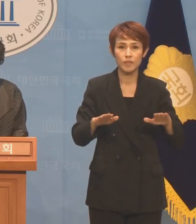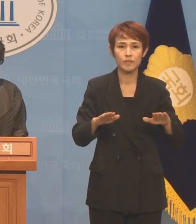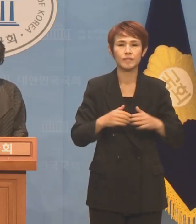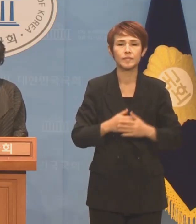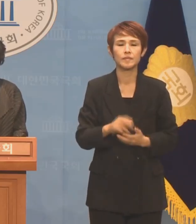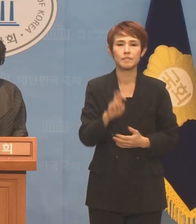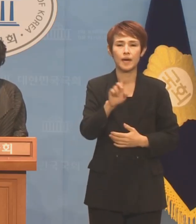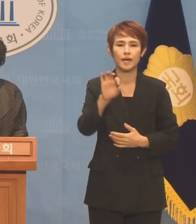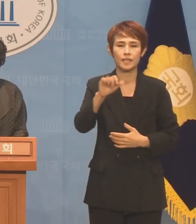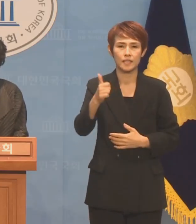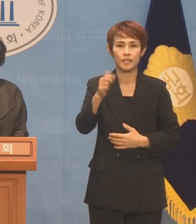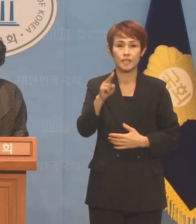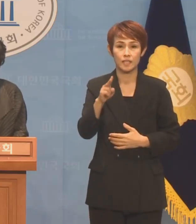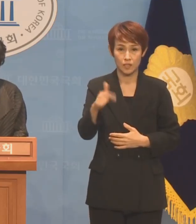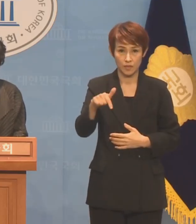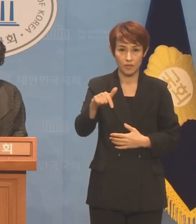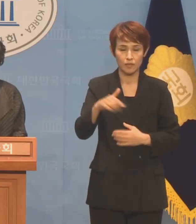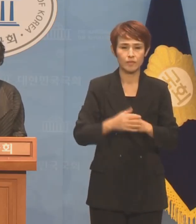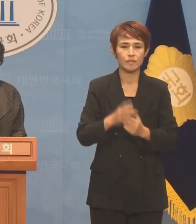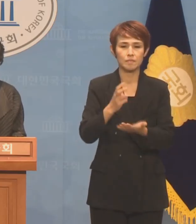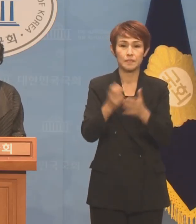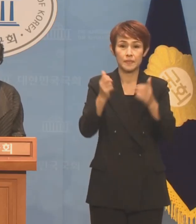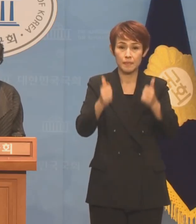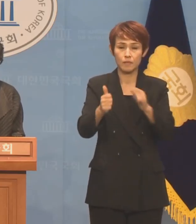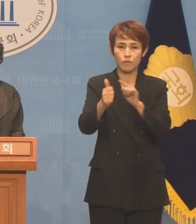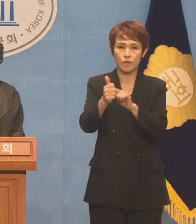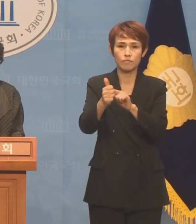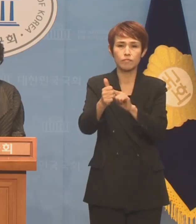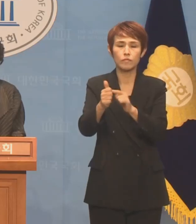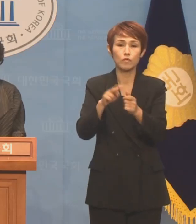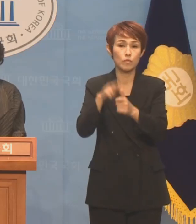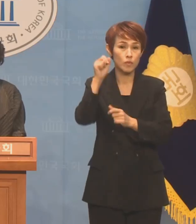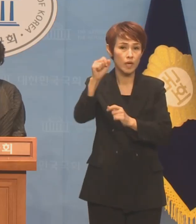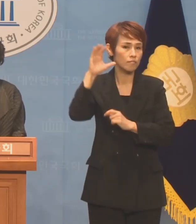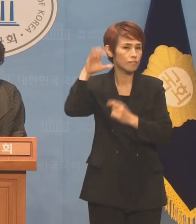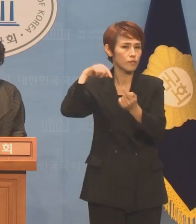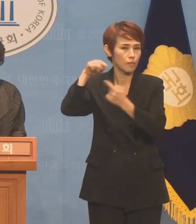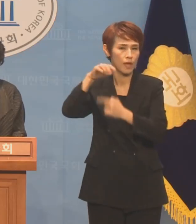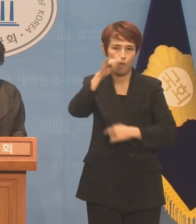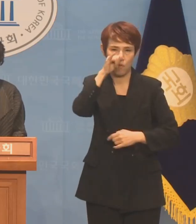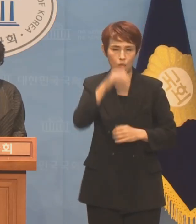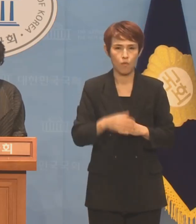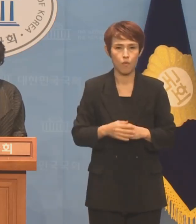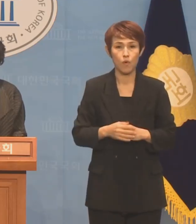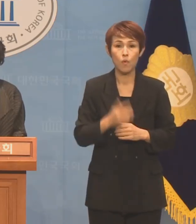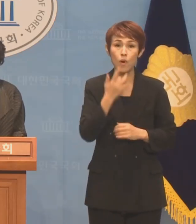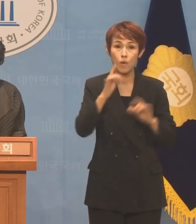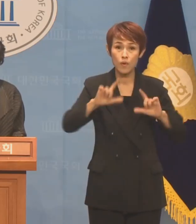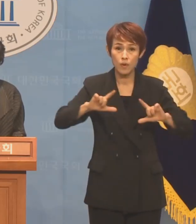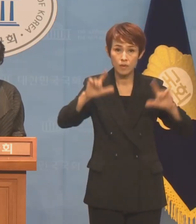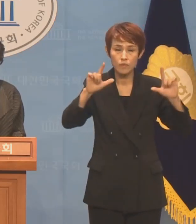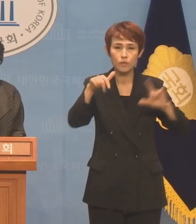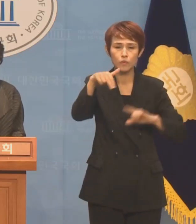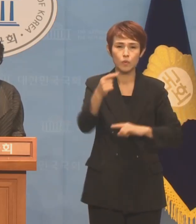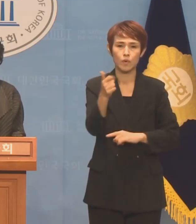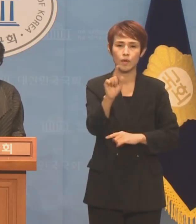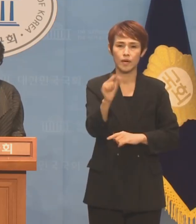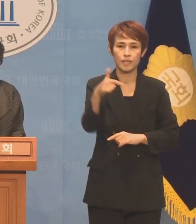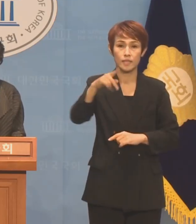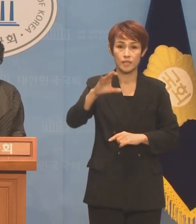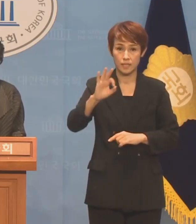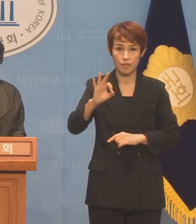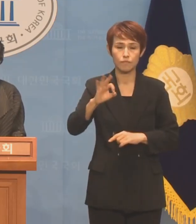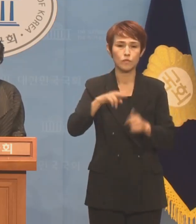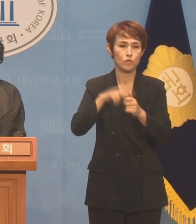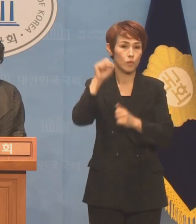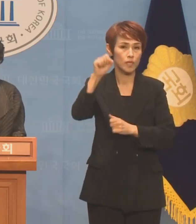마은혁, 정계선 헌법재판관 후보자 인사청문회, 화요일 24일은 조한창 헌법재판관